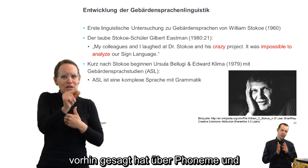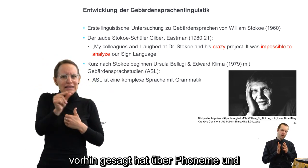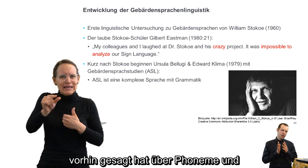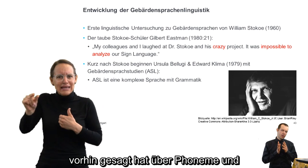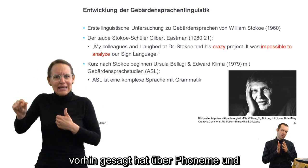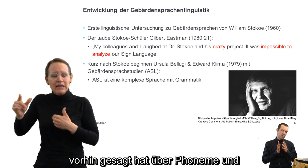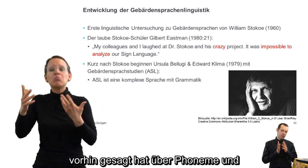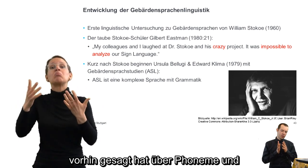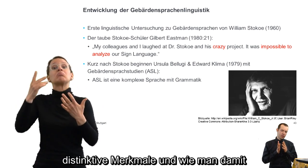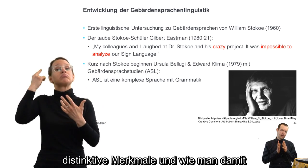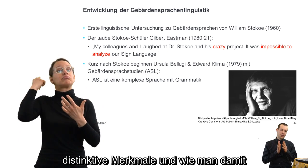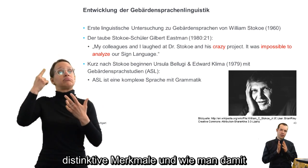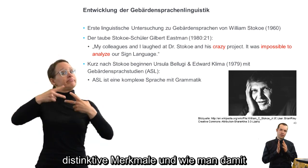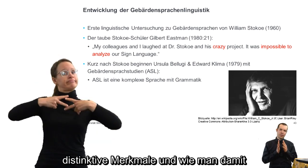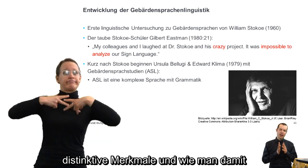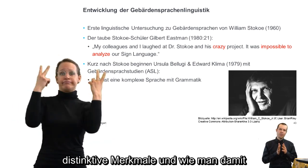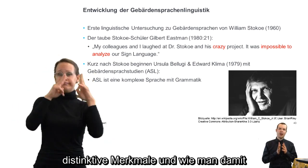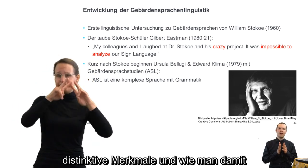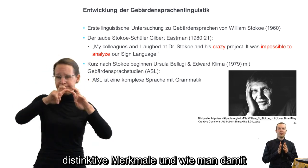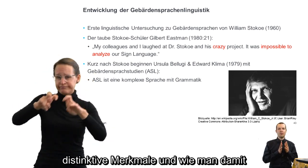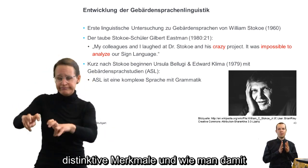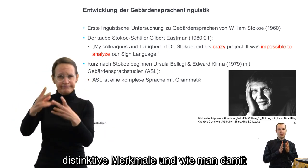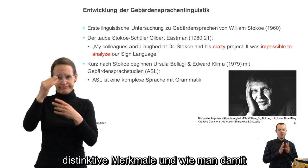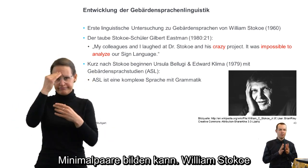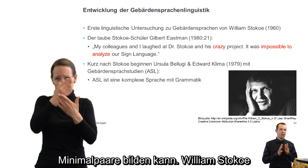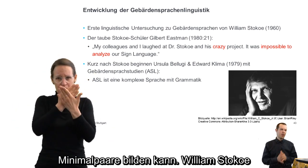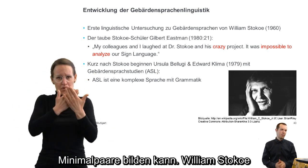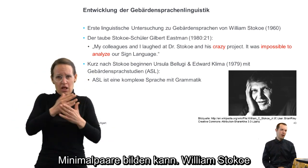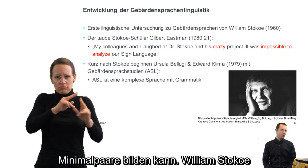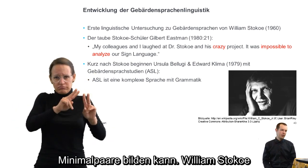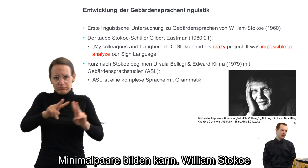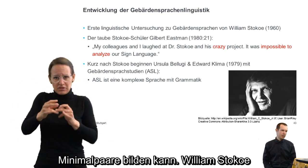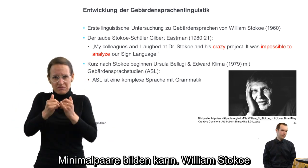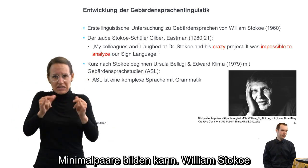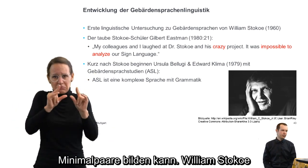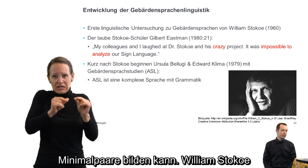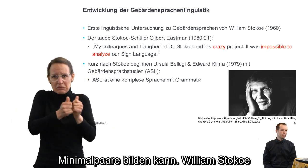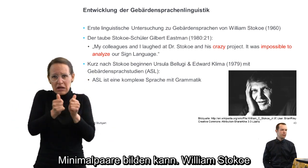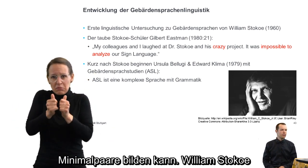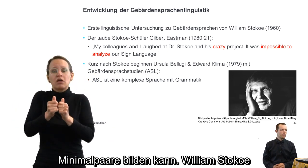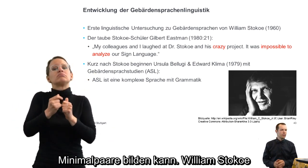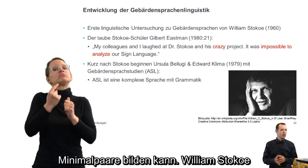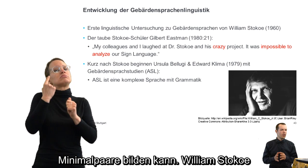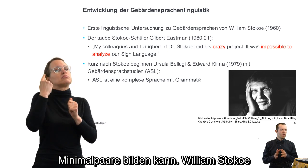distinktive Merkmale und wie man damit Minimalpaare bilden kann.